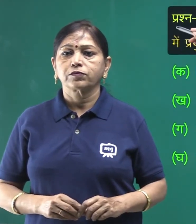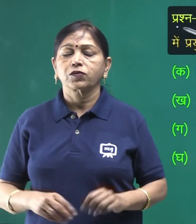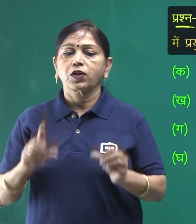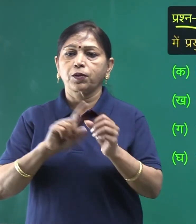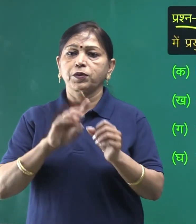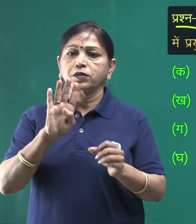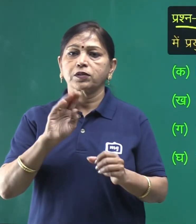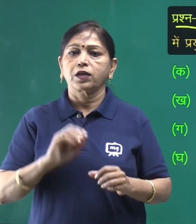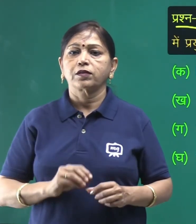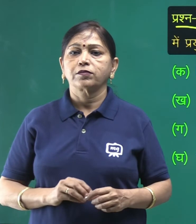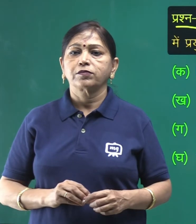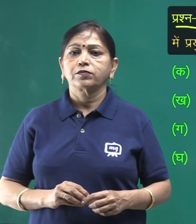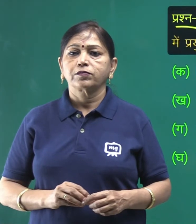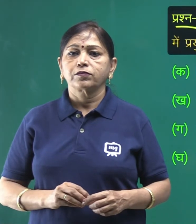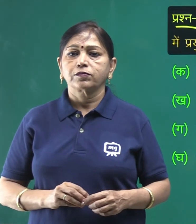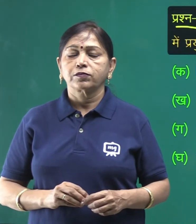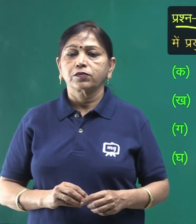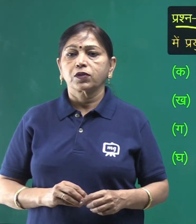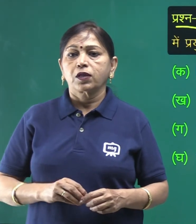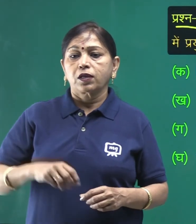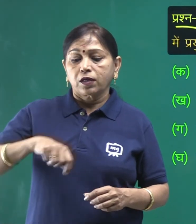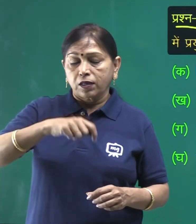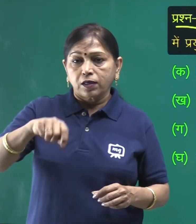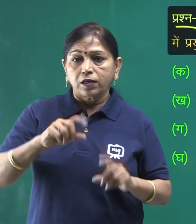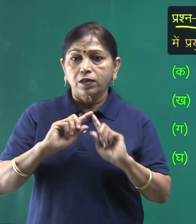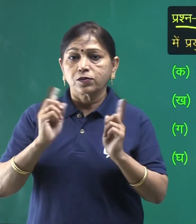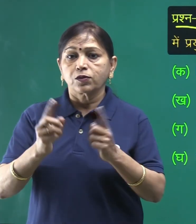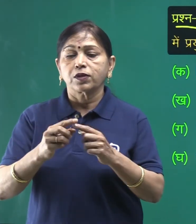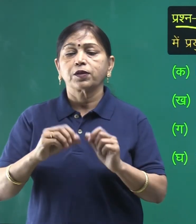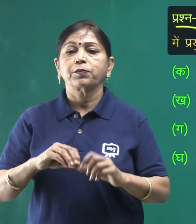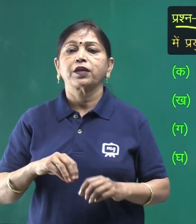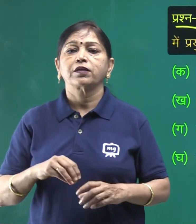प्रश्न 4 रसोई घर में